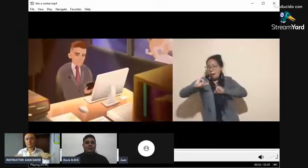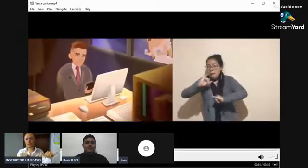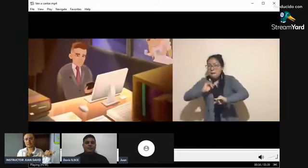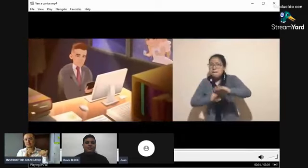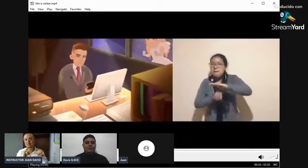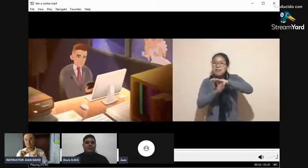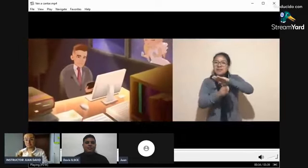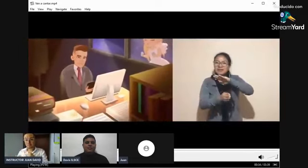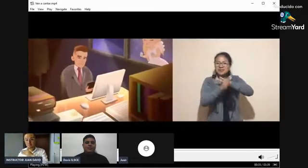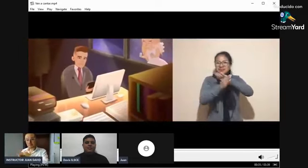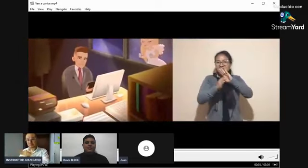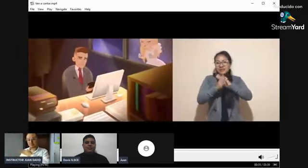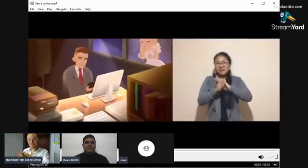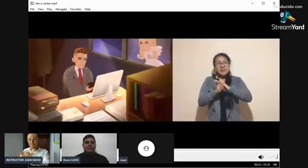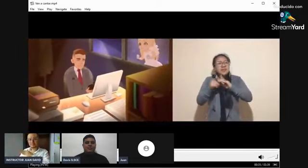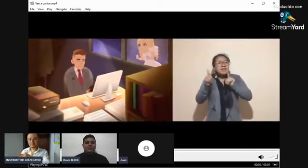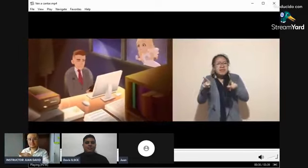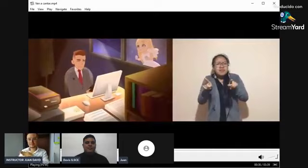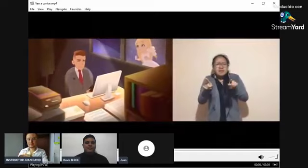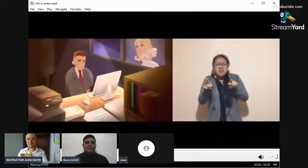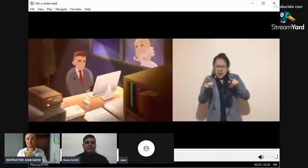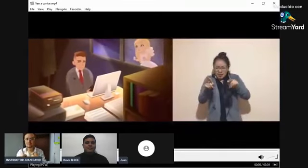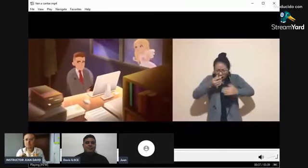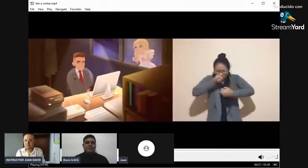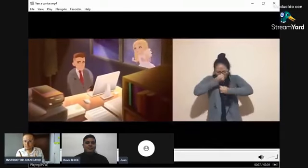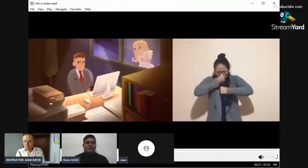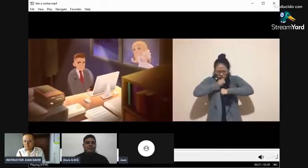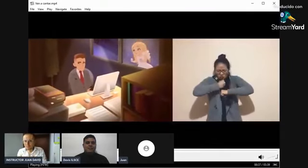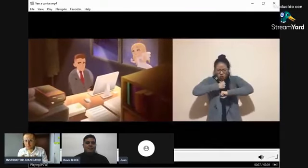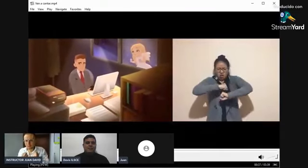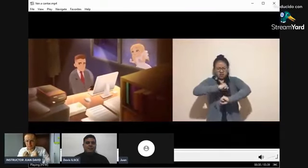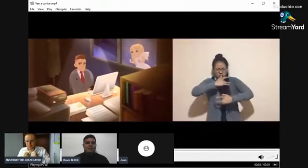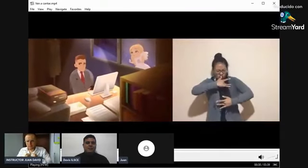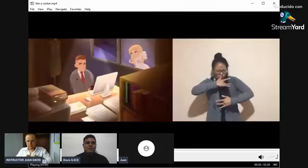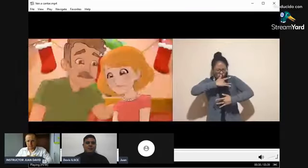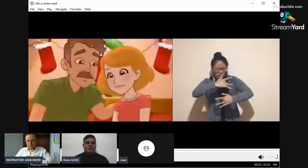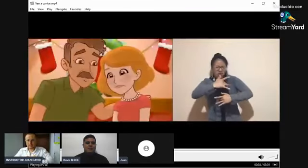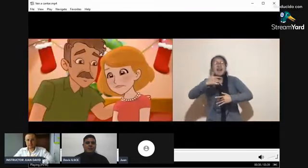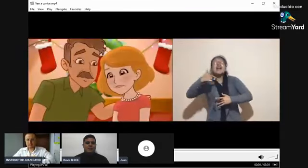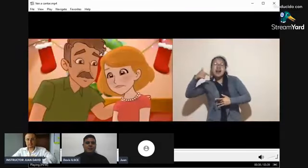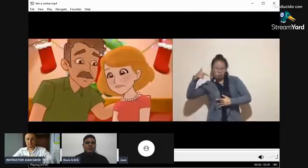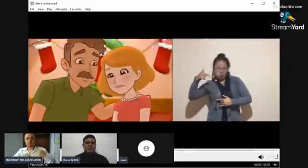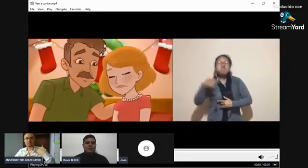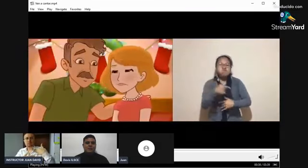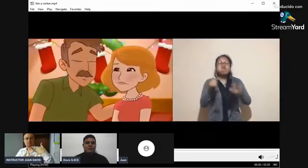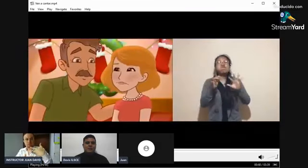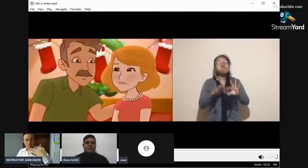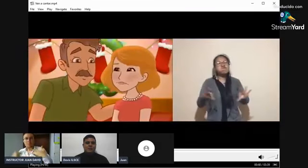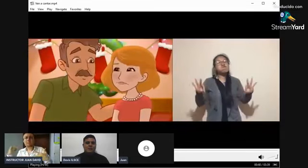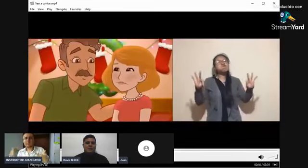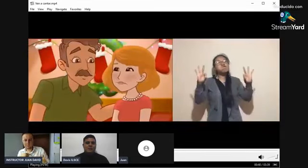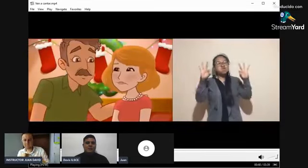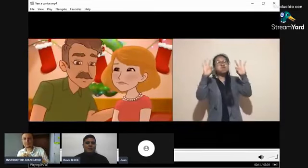sigue igual. No hay montaña que pueda más que la